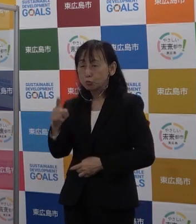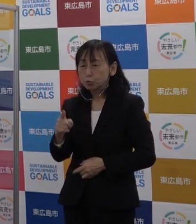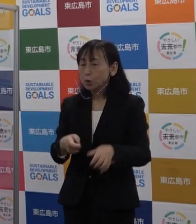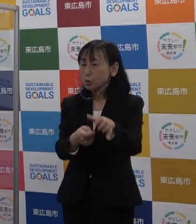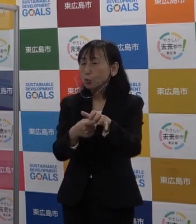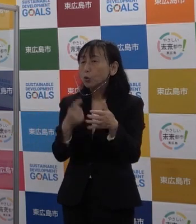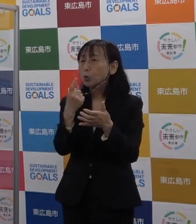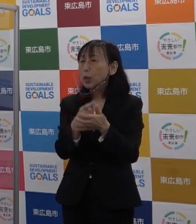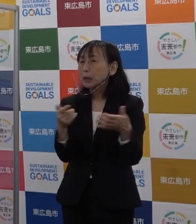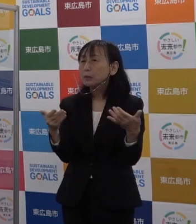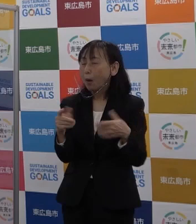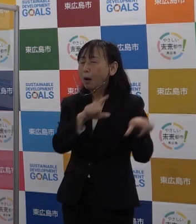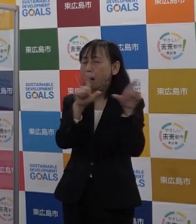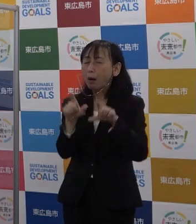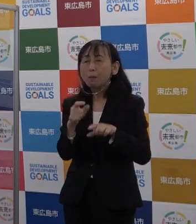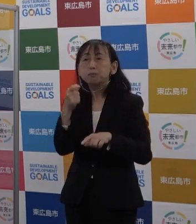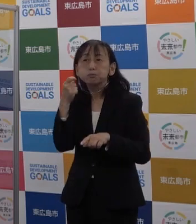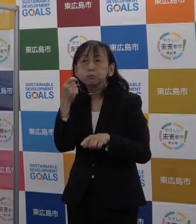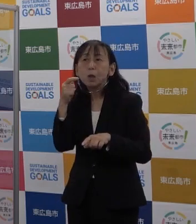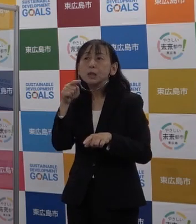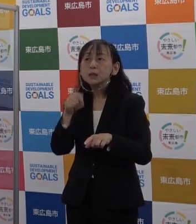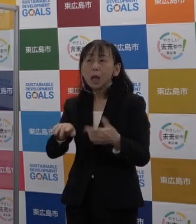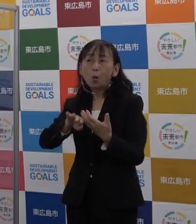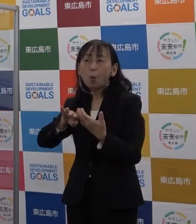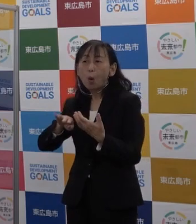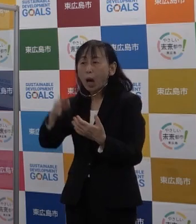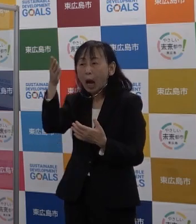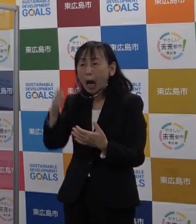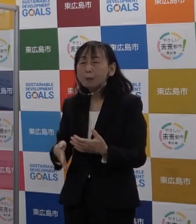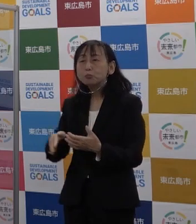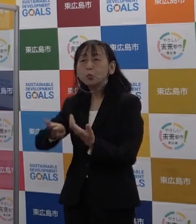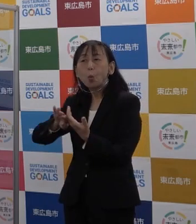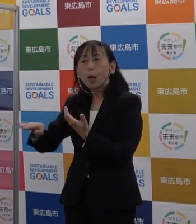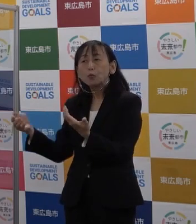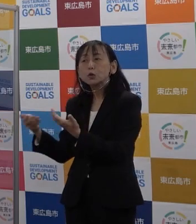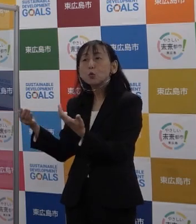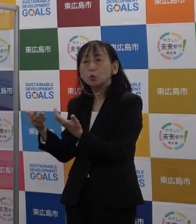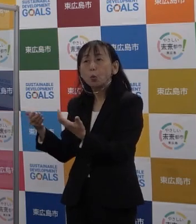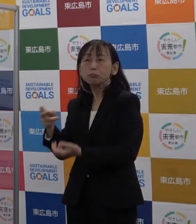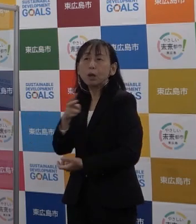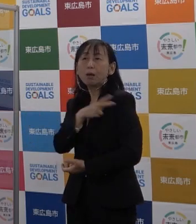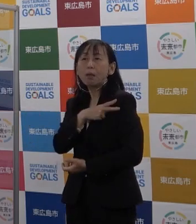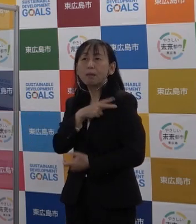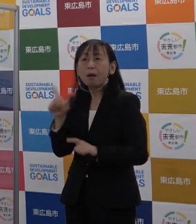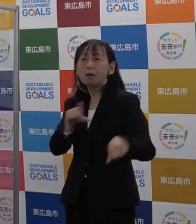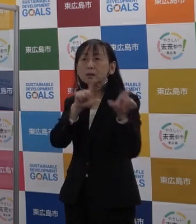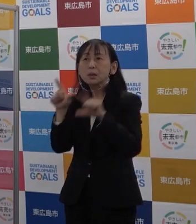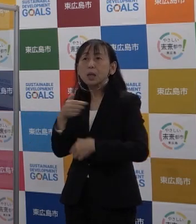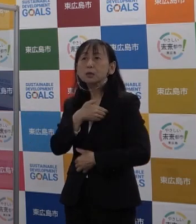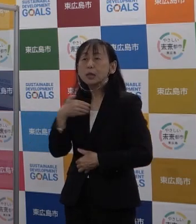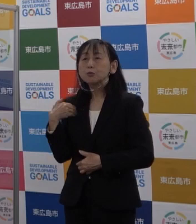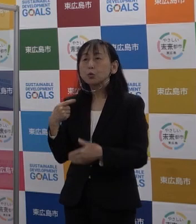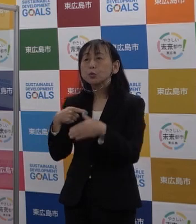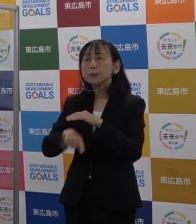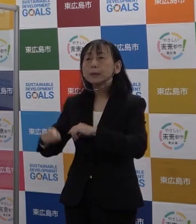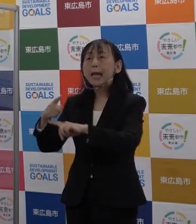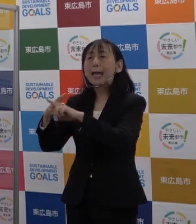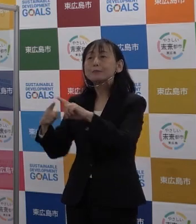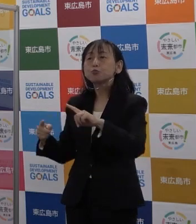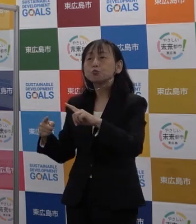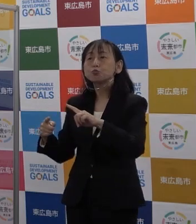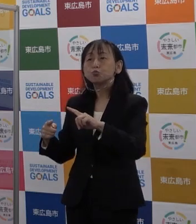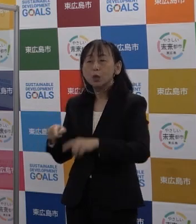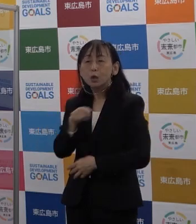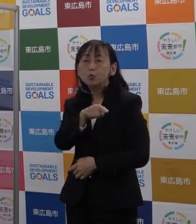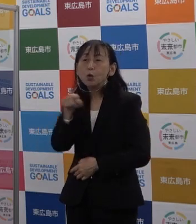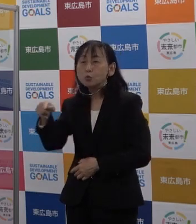と合わせていけば、こういうところでの生活というのはできるじゃないのということで、X、それぞれの得意な